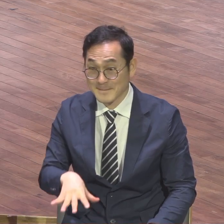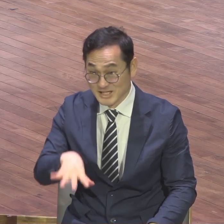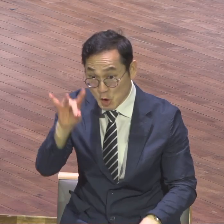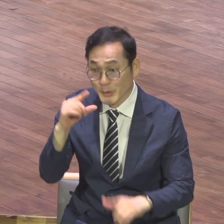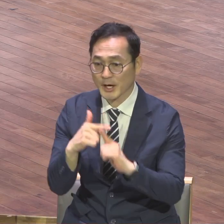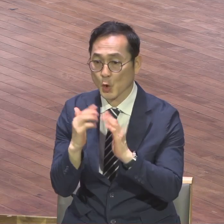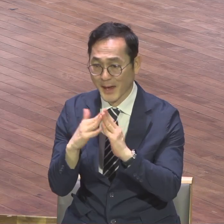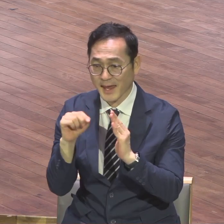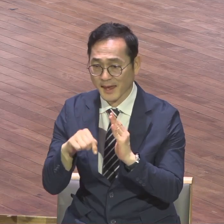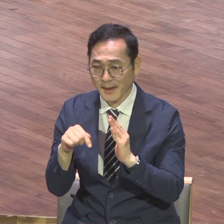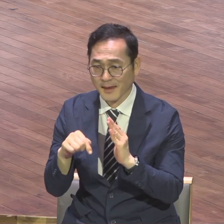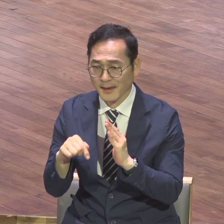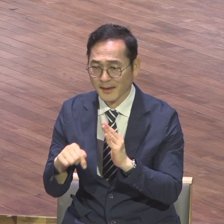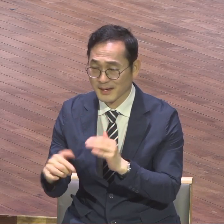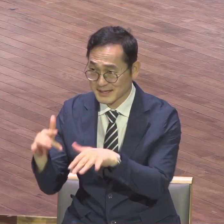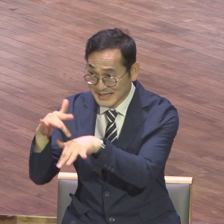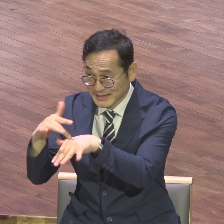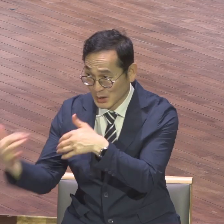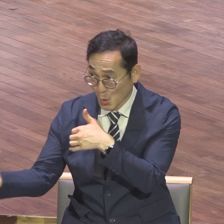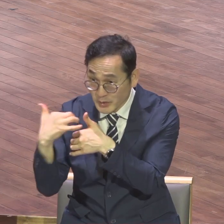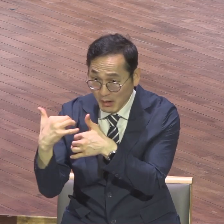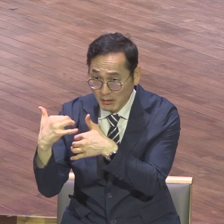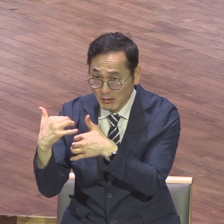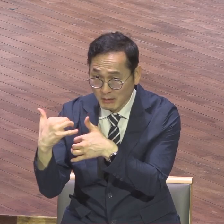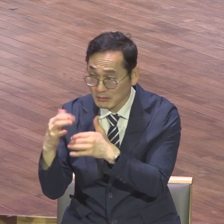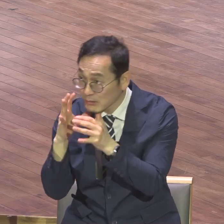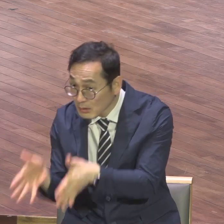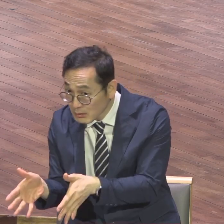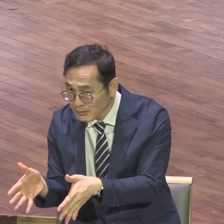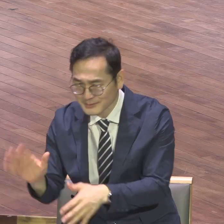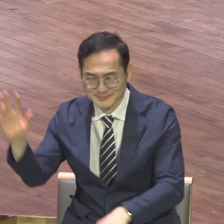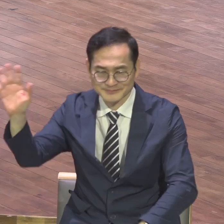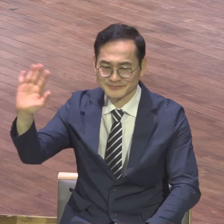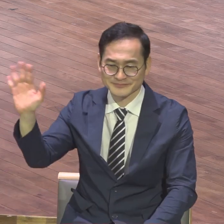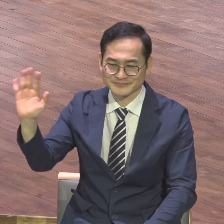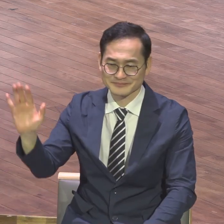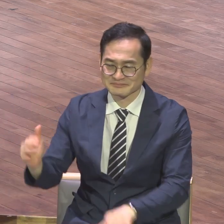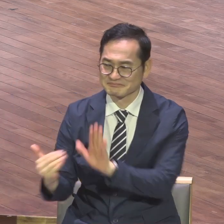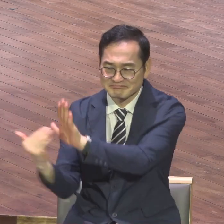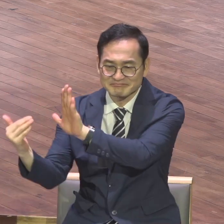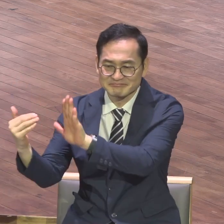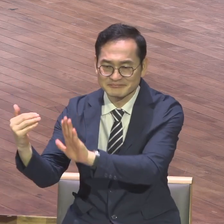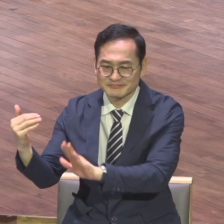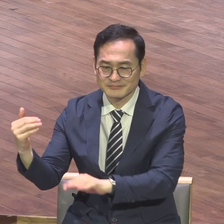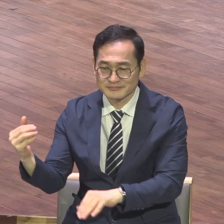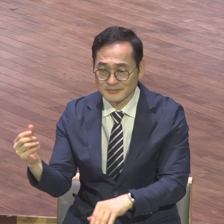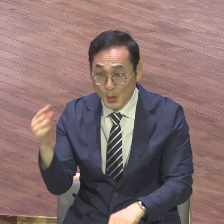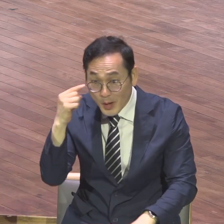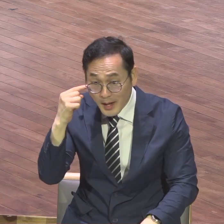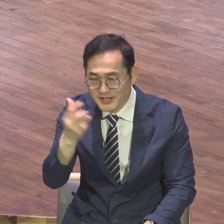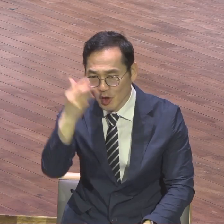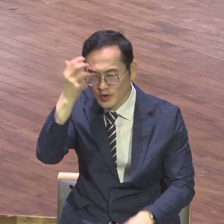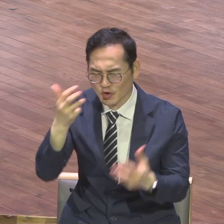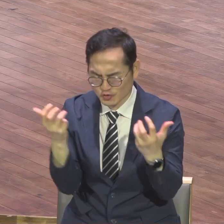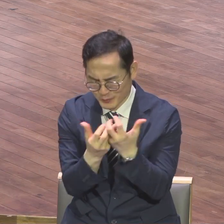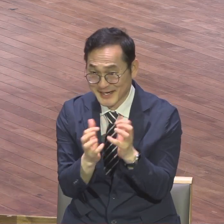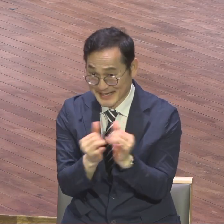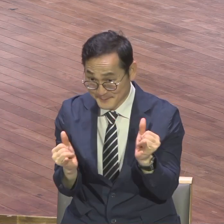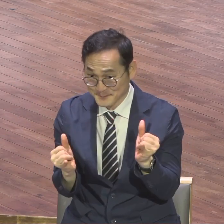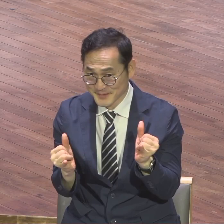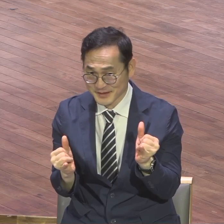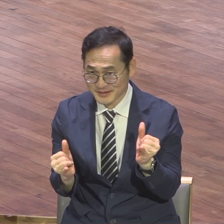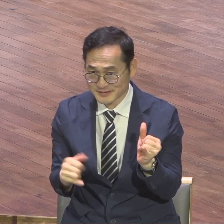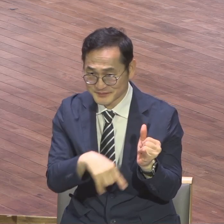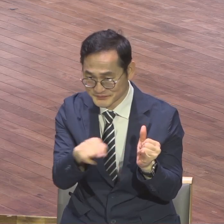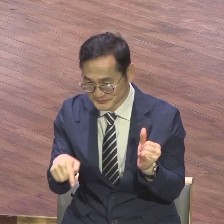초대교회는요 이런 사단의 공격대로 움직이지 않았습니다. 사단이 공격했는데 성령 충만했던 사도들은